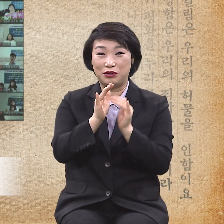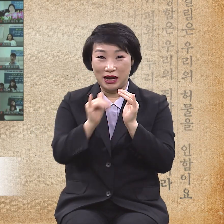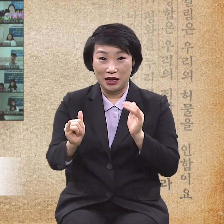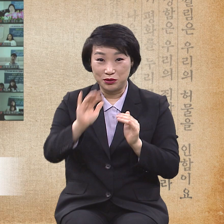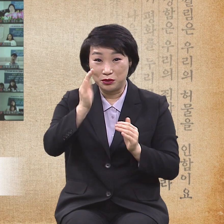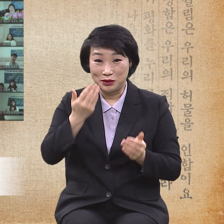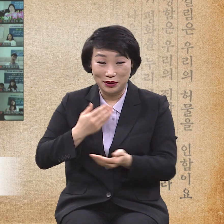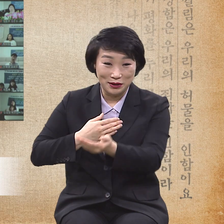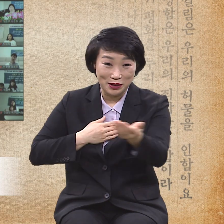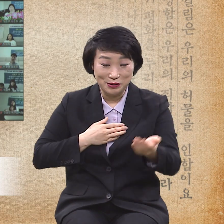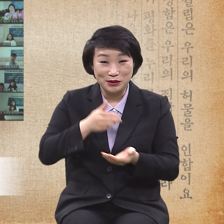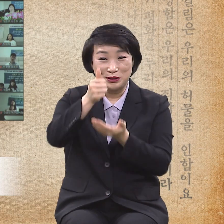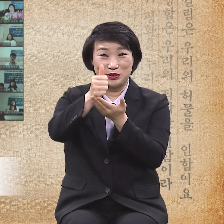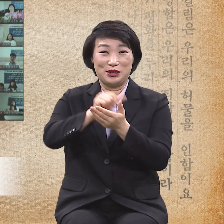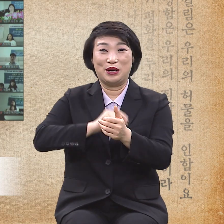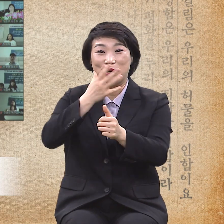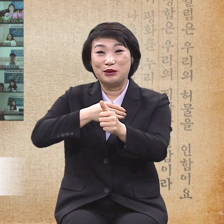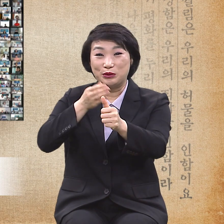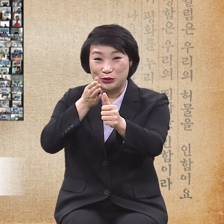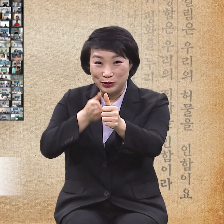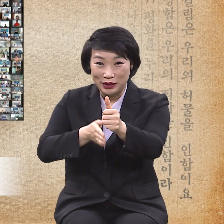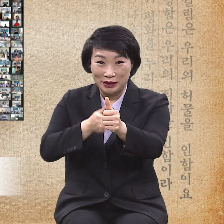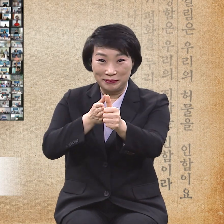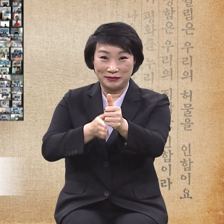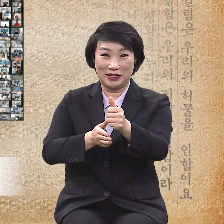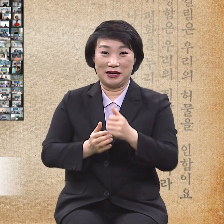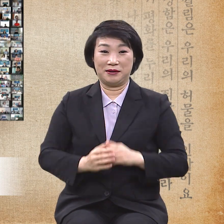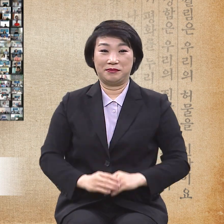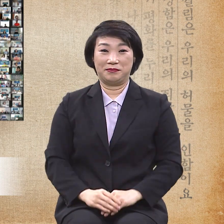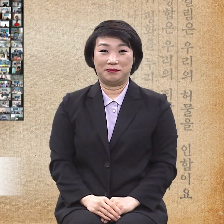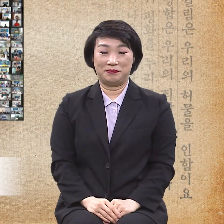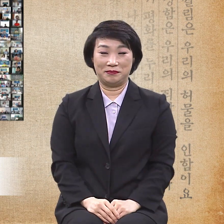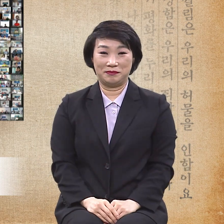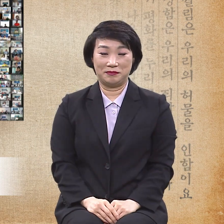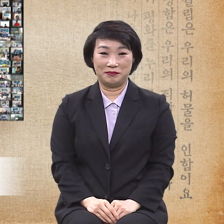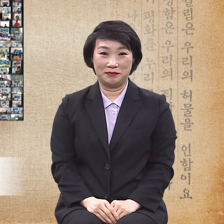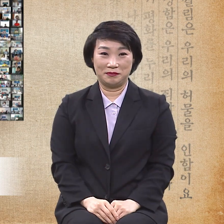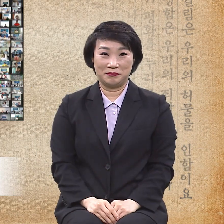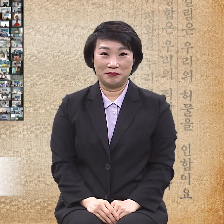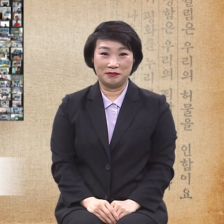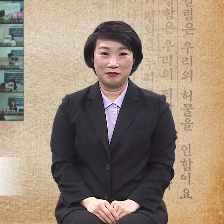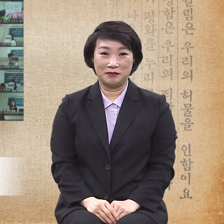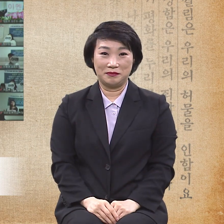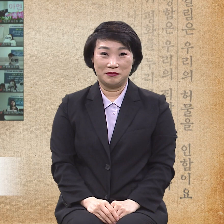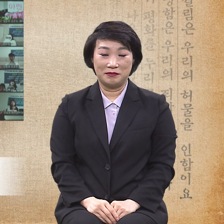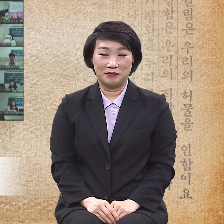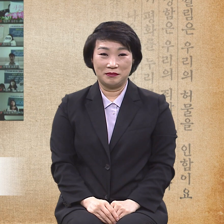되기를 주님의 이름으로 축원합니다.